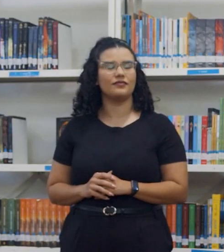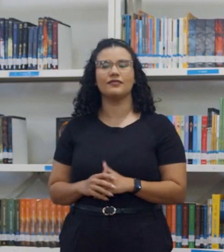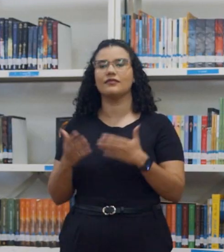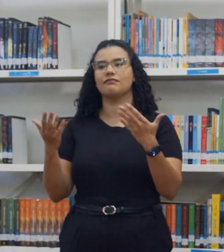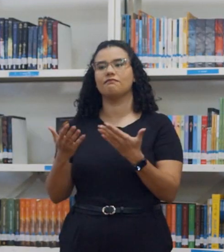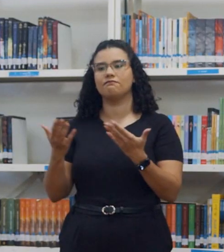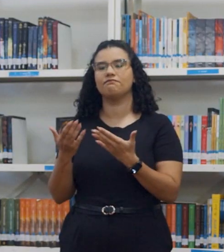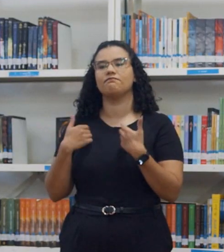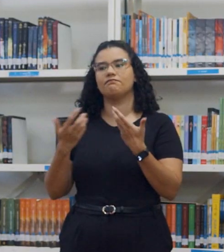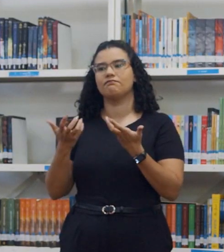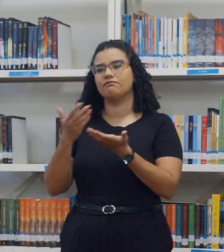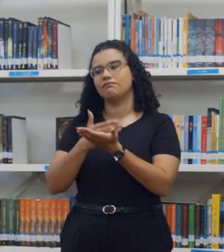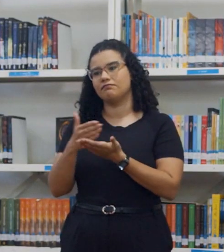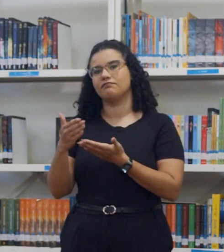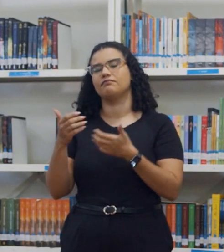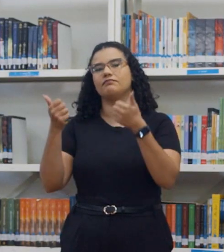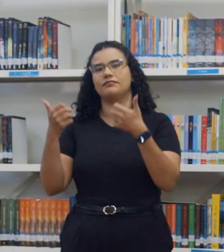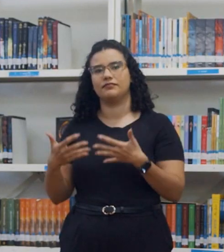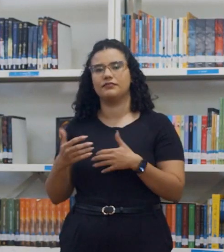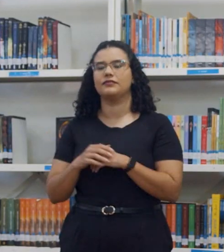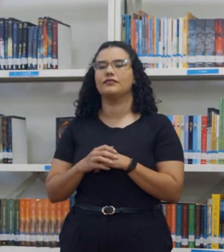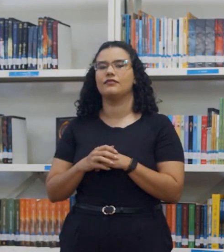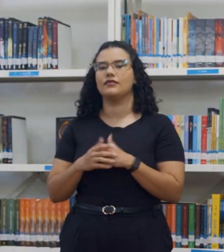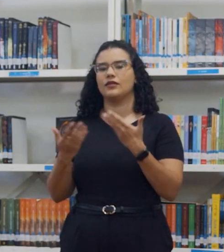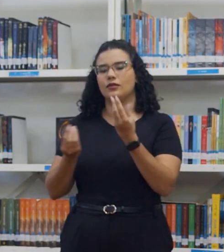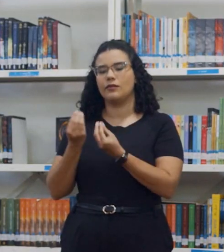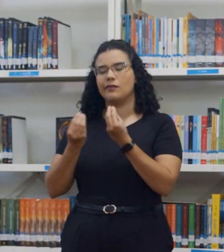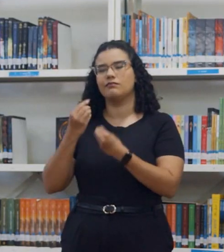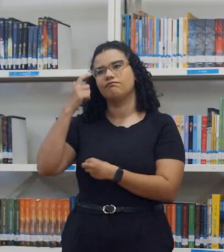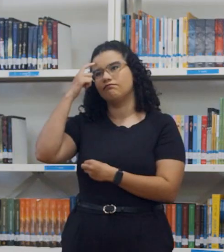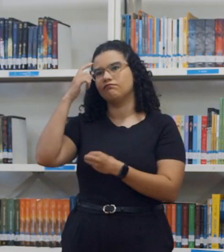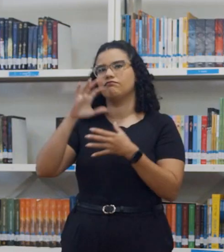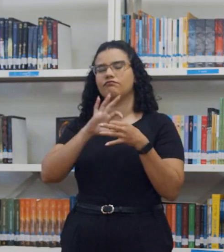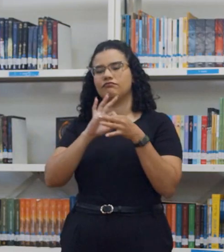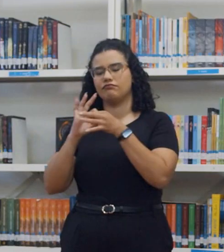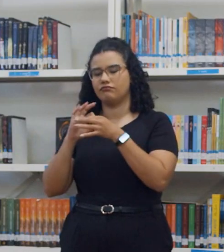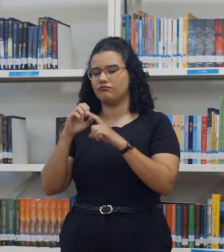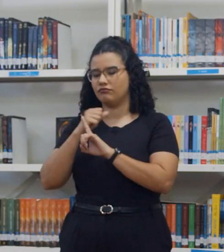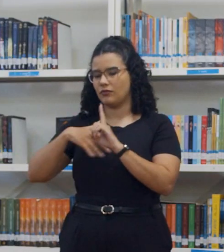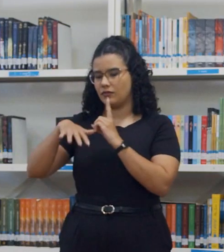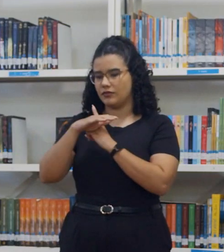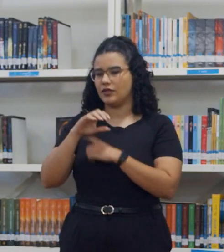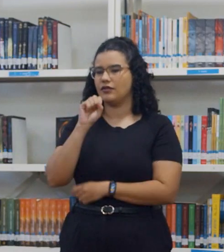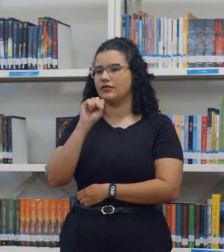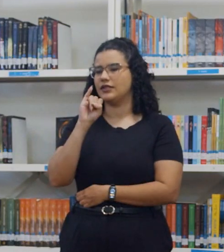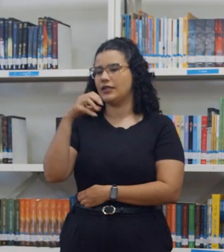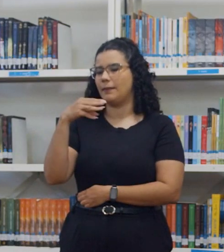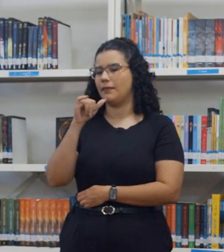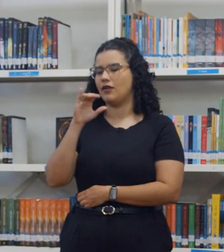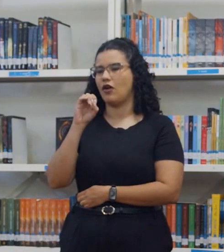camisa branca e calça preta. Que a semiótica social é uma palavra conjunta que muitas